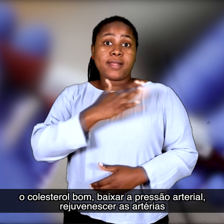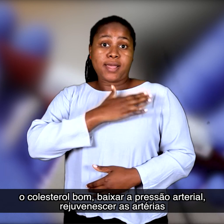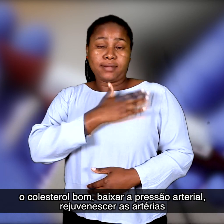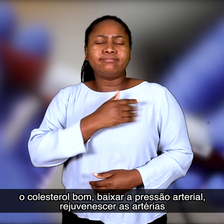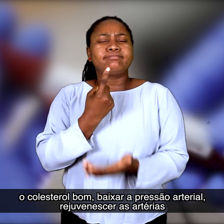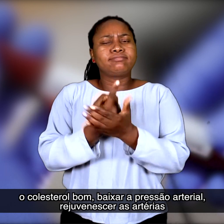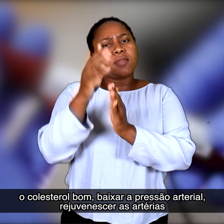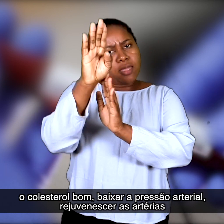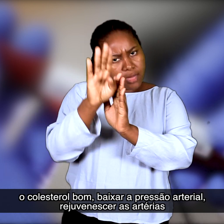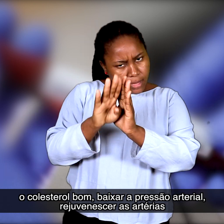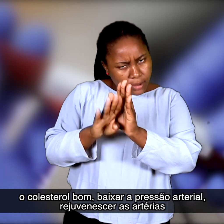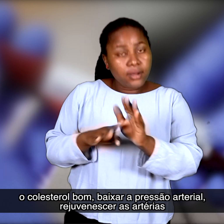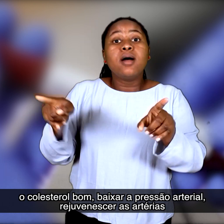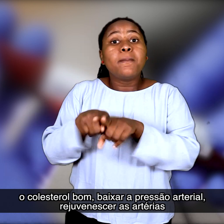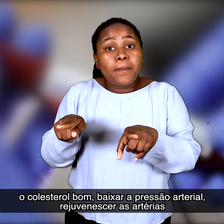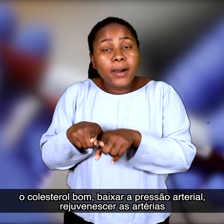rejuvenescer as artérias.